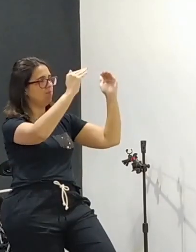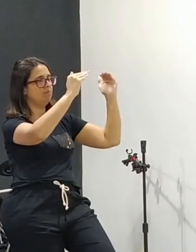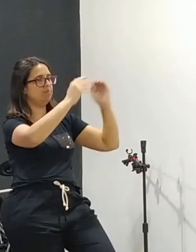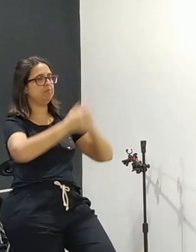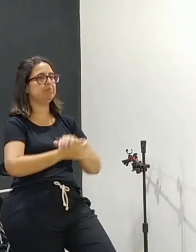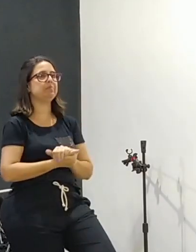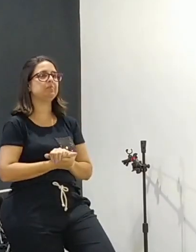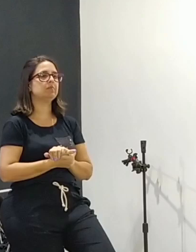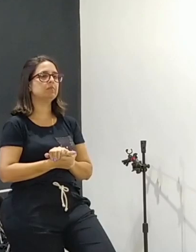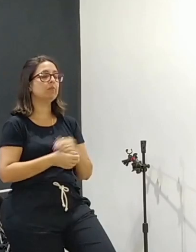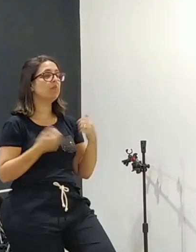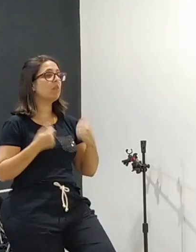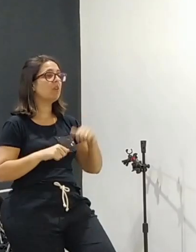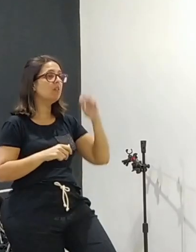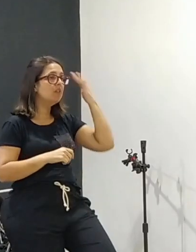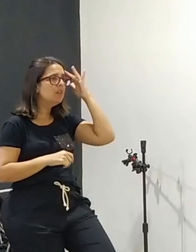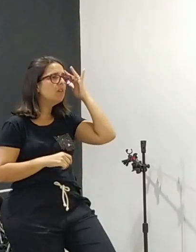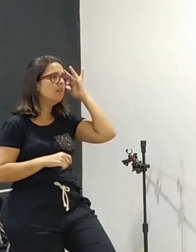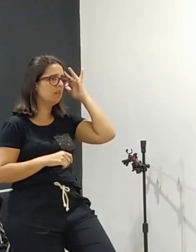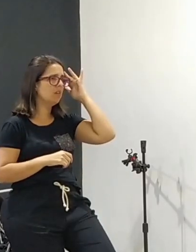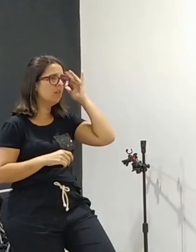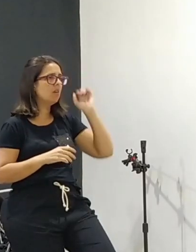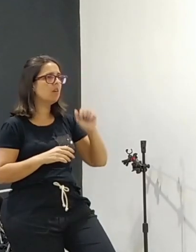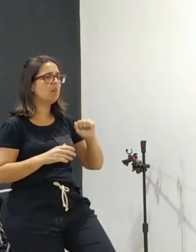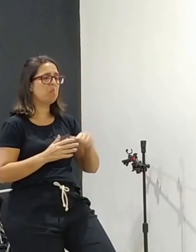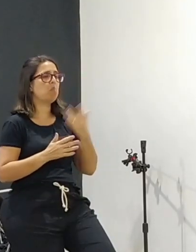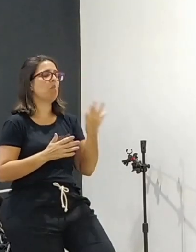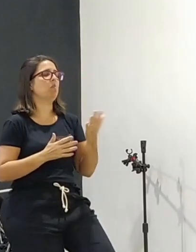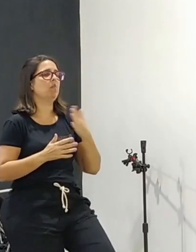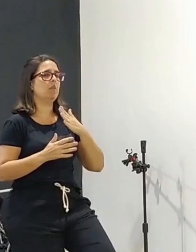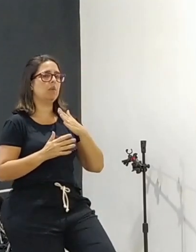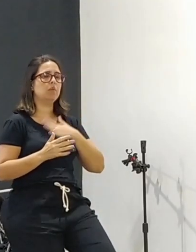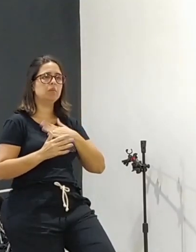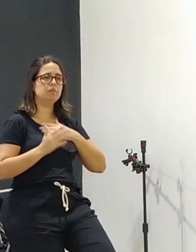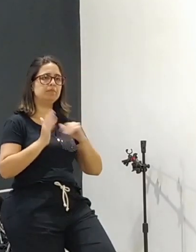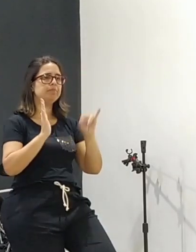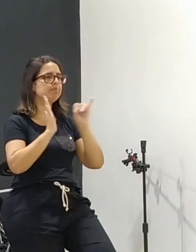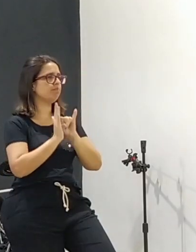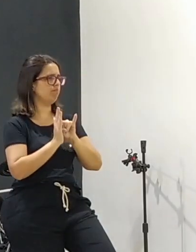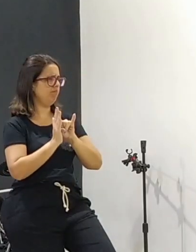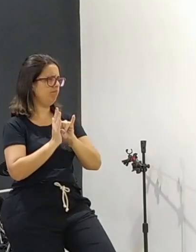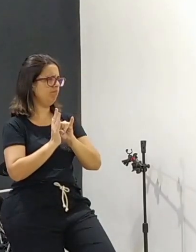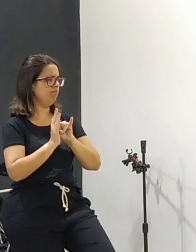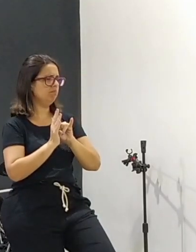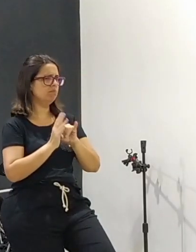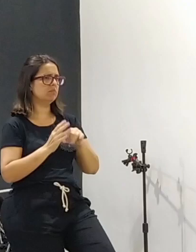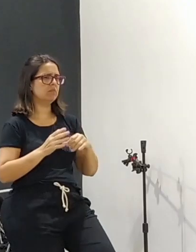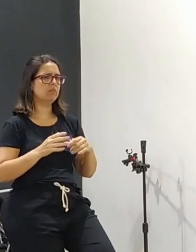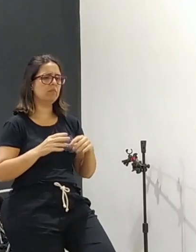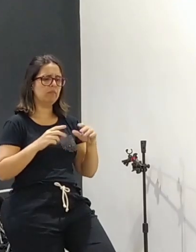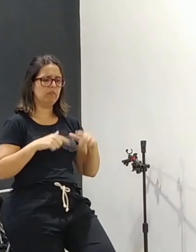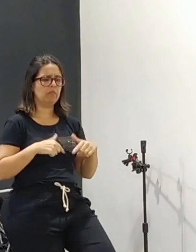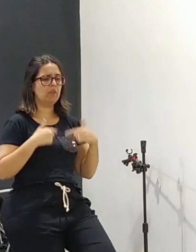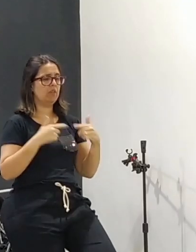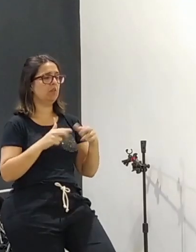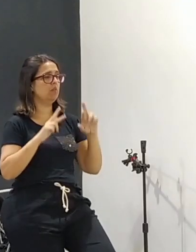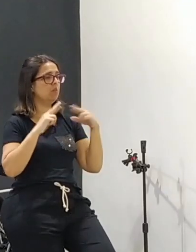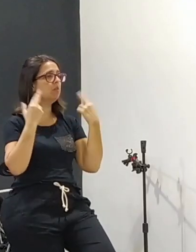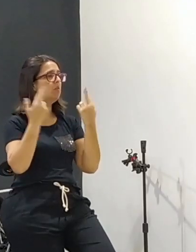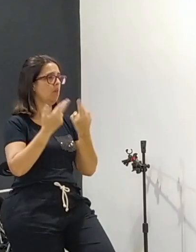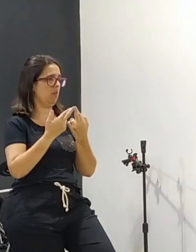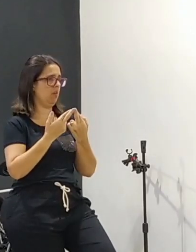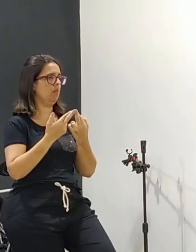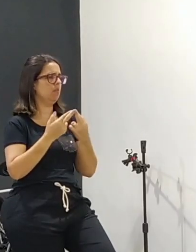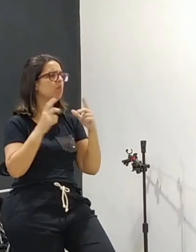Eu tenho que entender qual é a minha identidade, qual é a minha posição no reino, aonde que eu me encaixo nisso tudo.